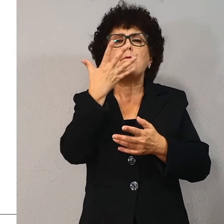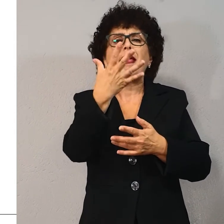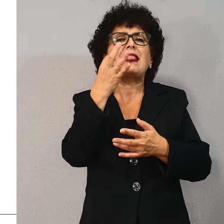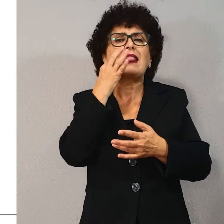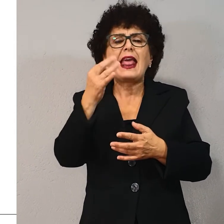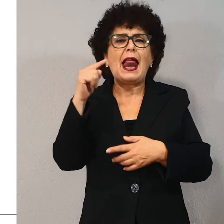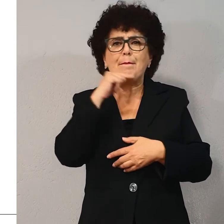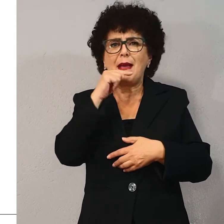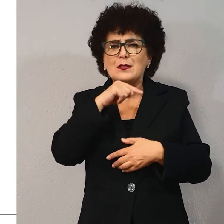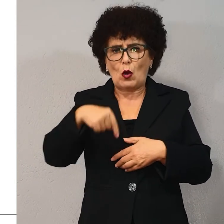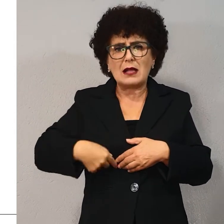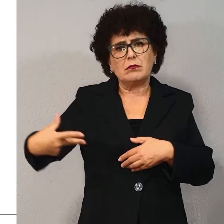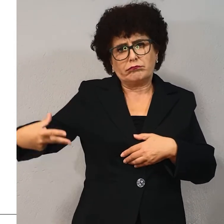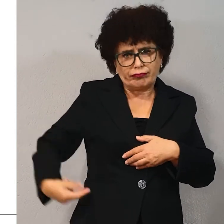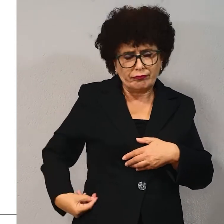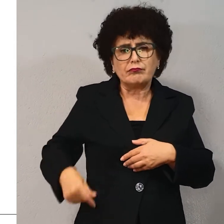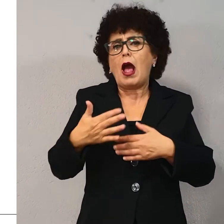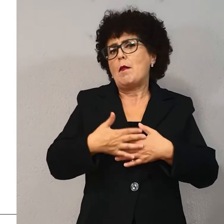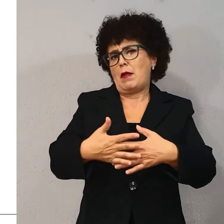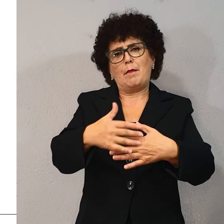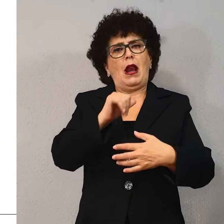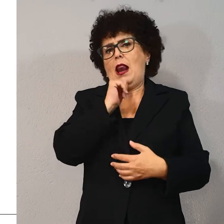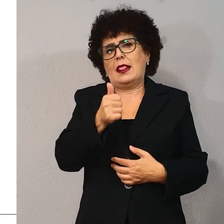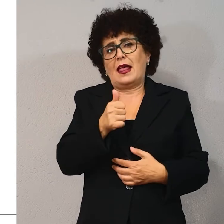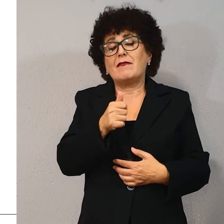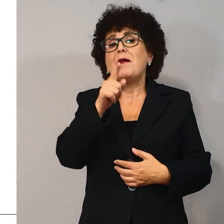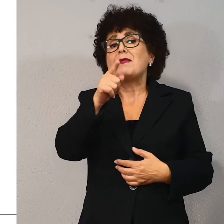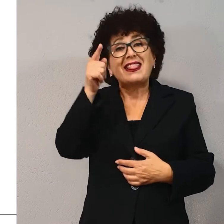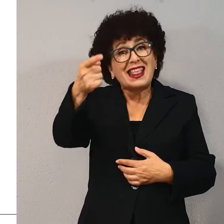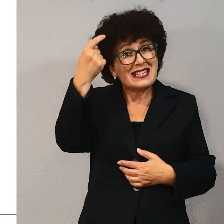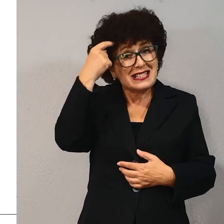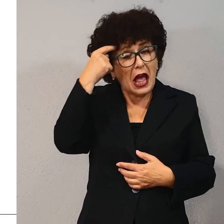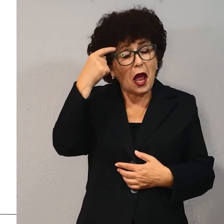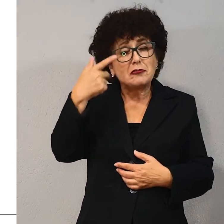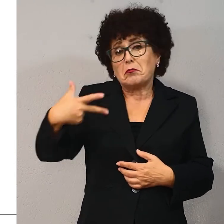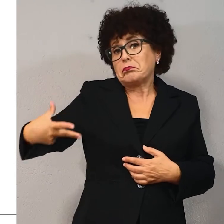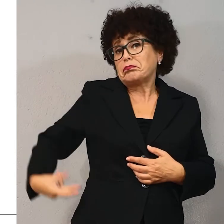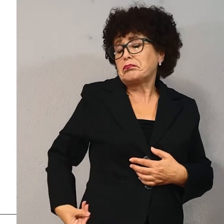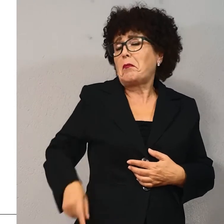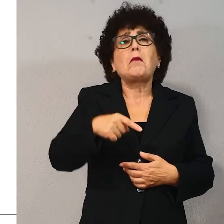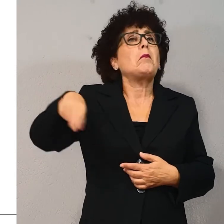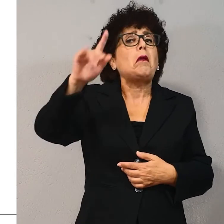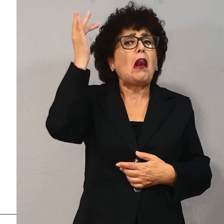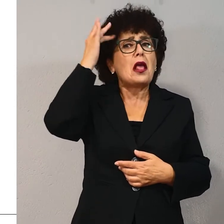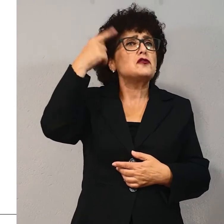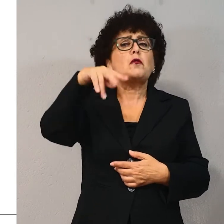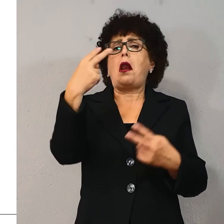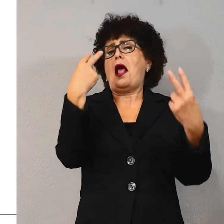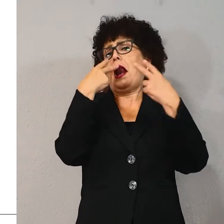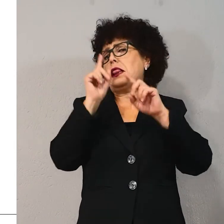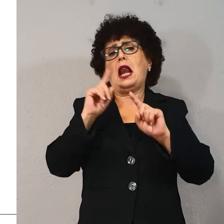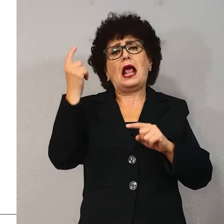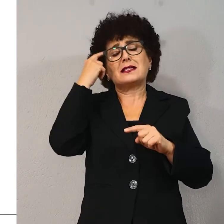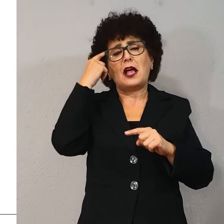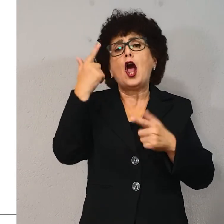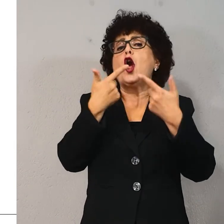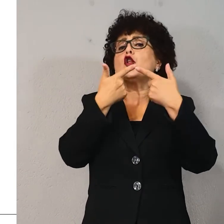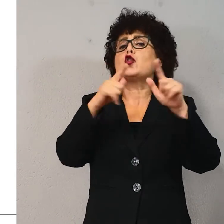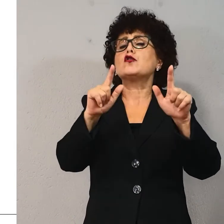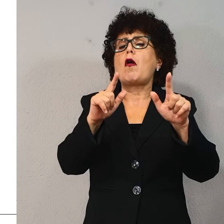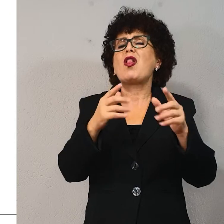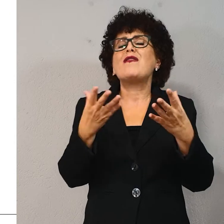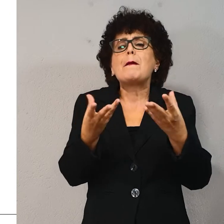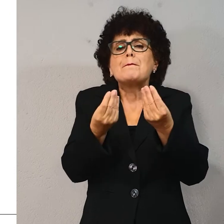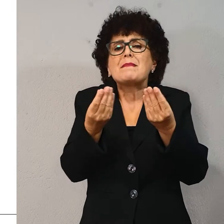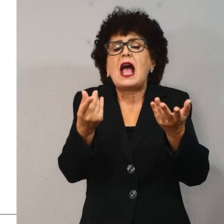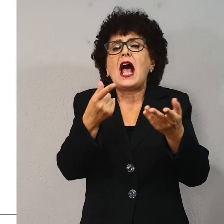менструалниот циклус. Само ти знаеш дека користиш контрацептивен метод. Дозволува спонтаност